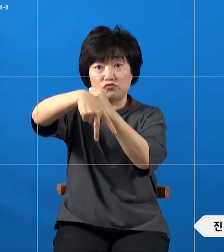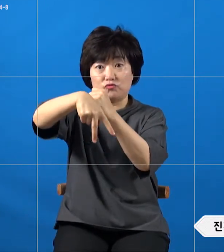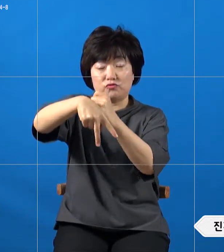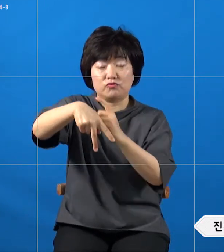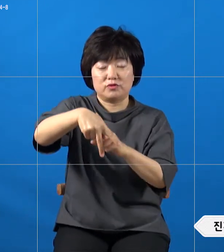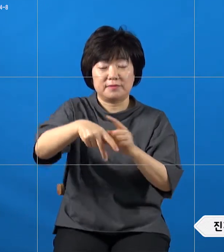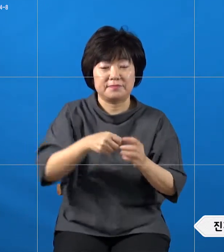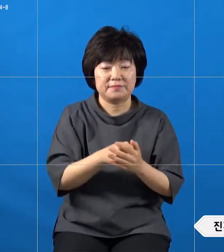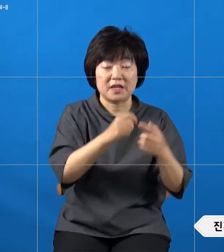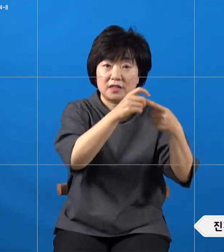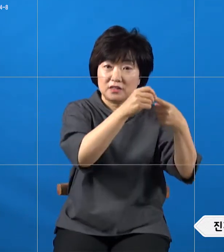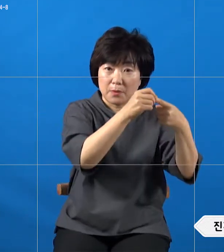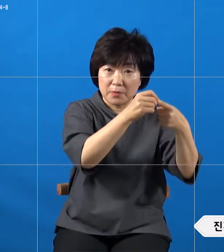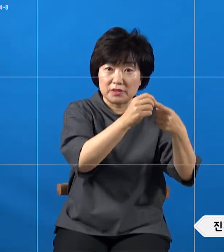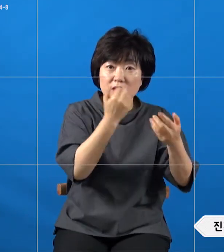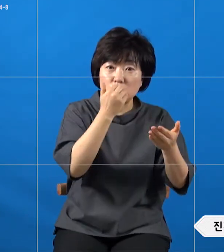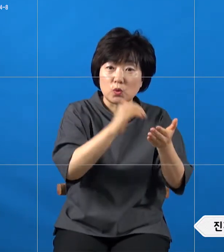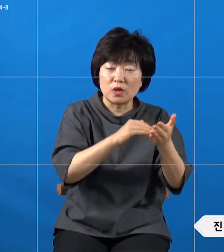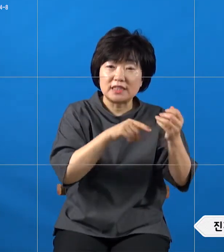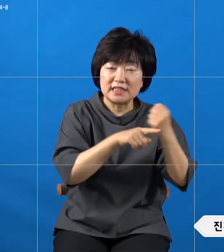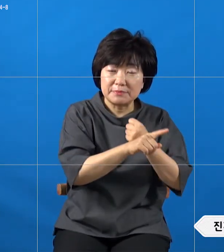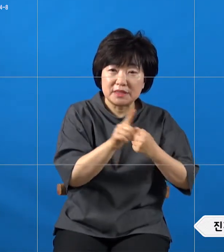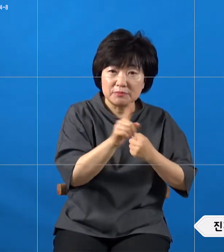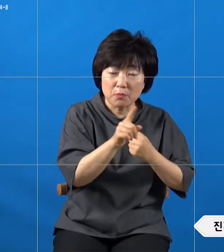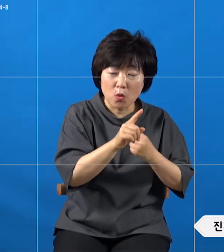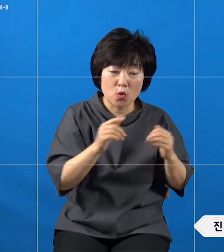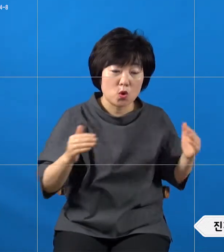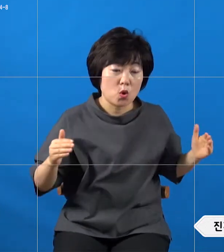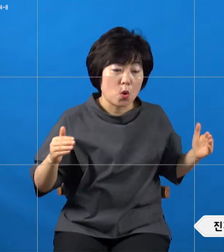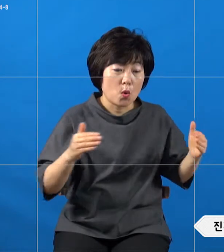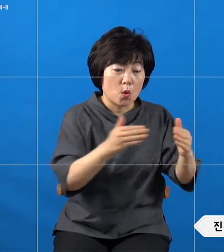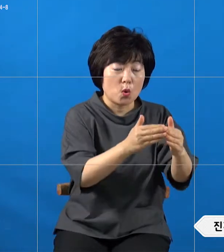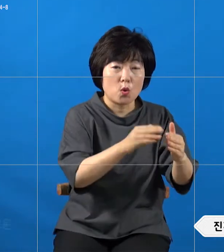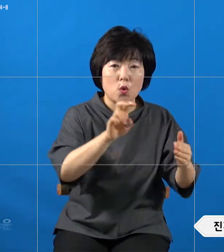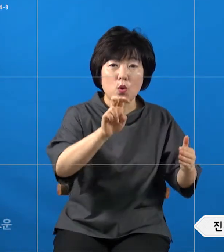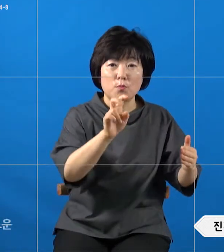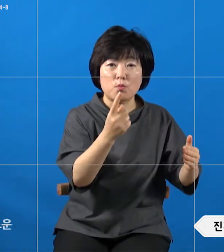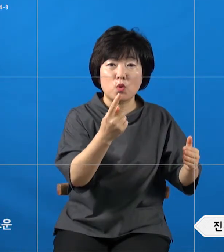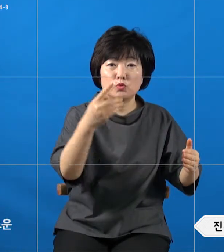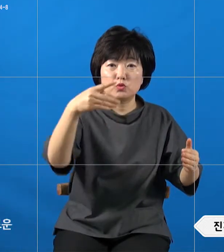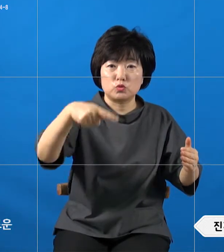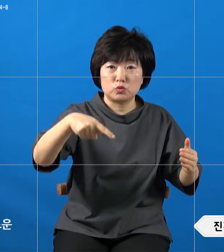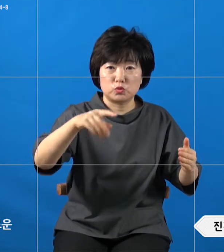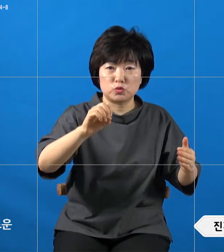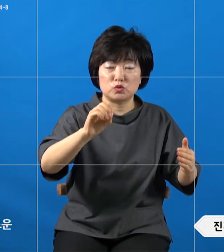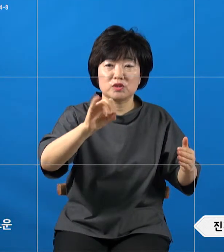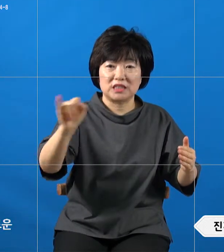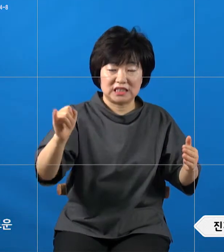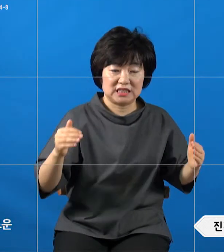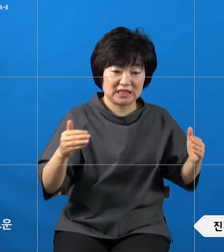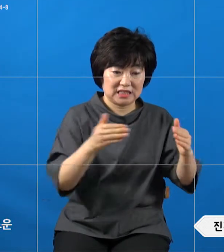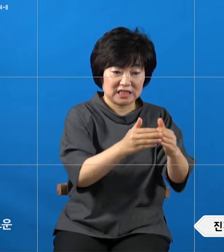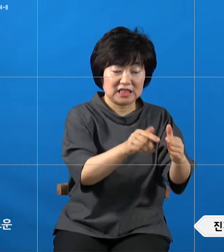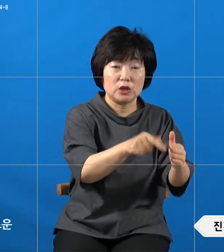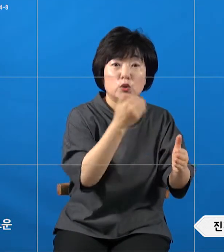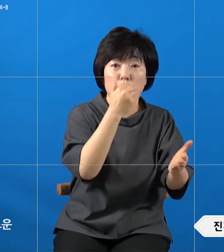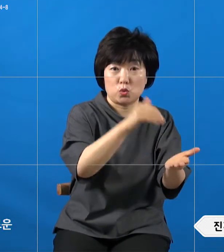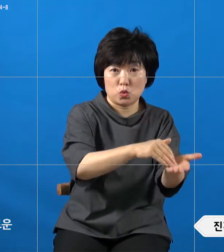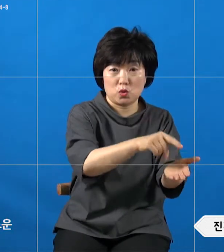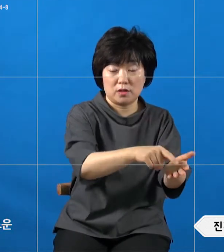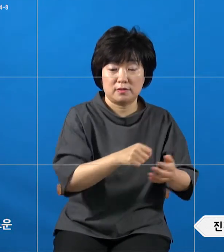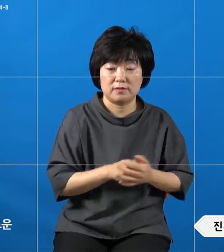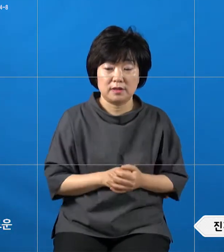돌은 모퉁이 돌입니다. 자, 6절 말씀 보십시오. 성경에 기록되었으되 보라